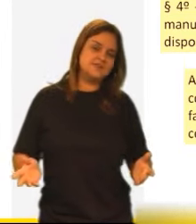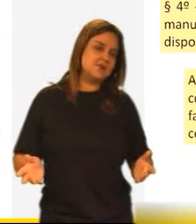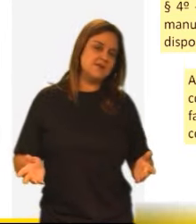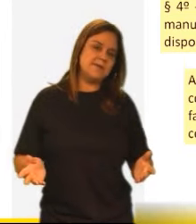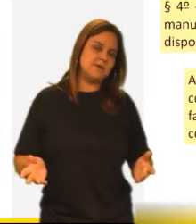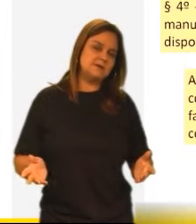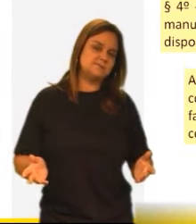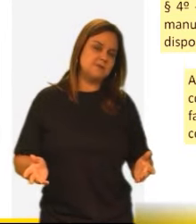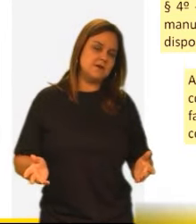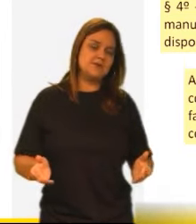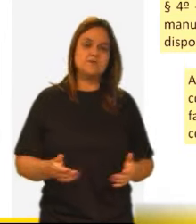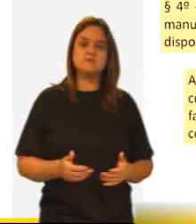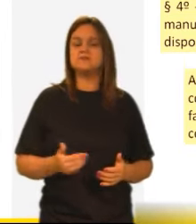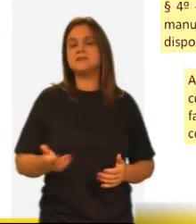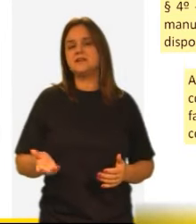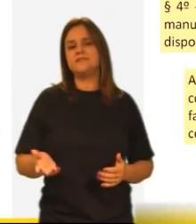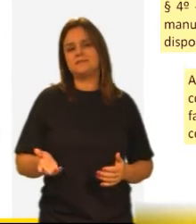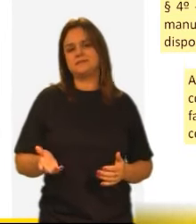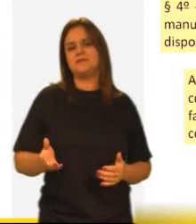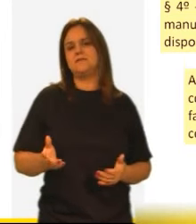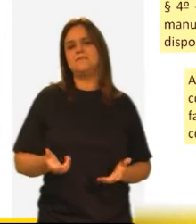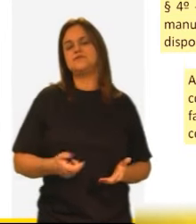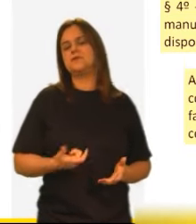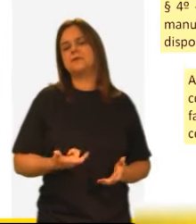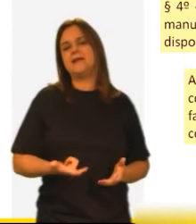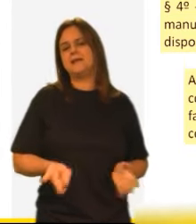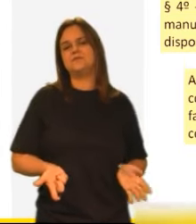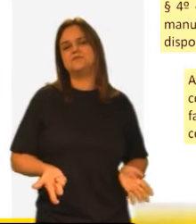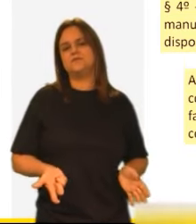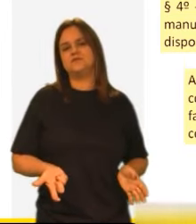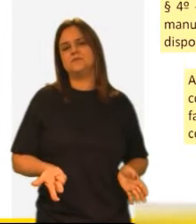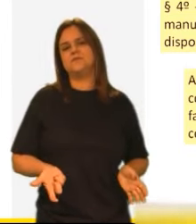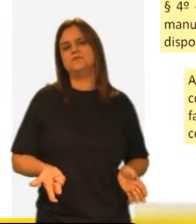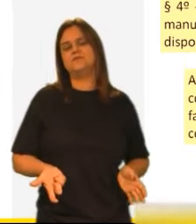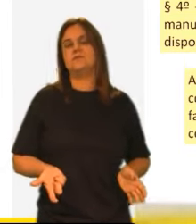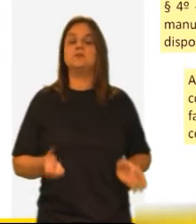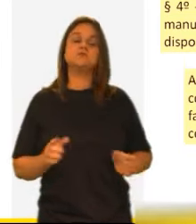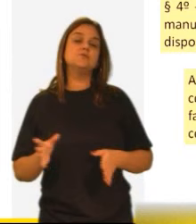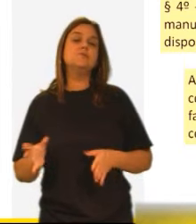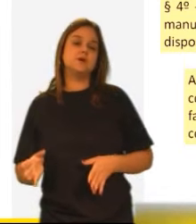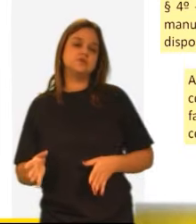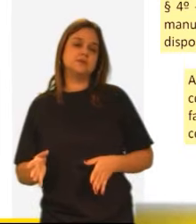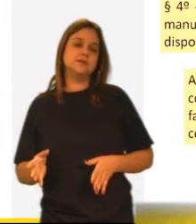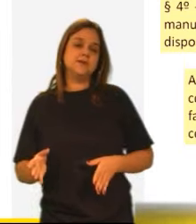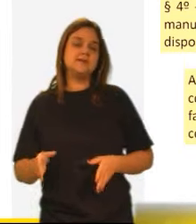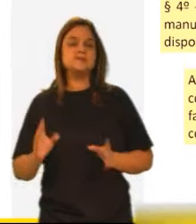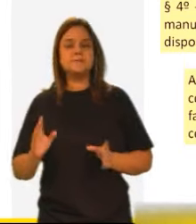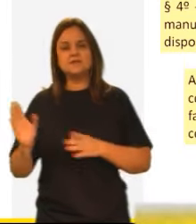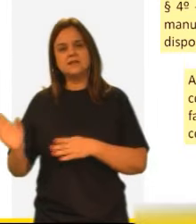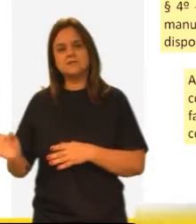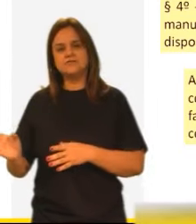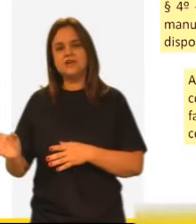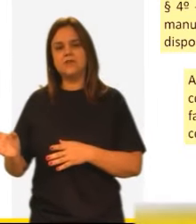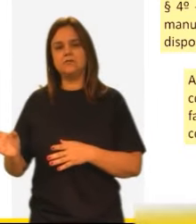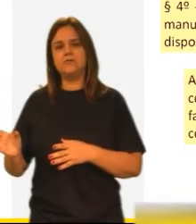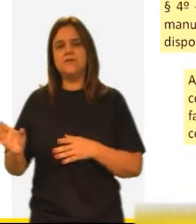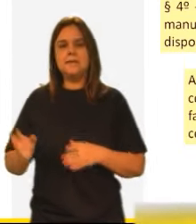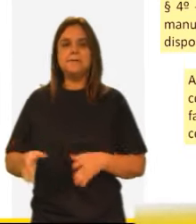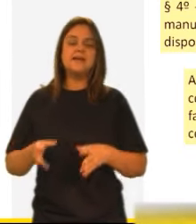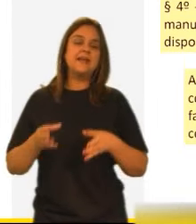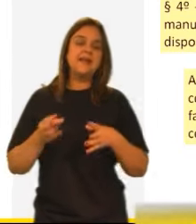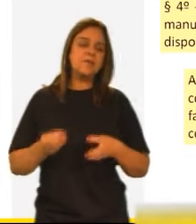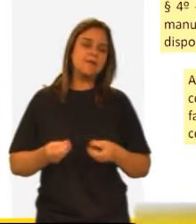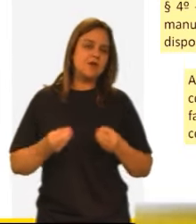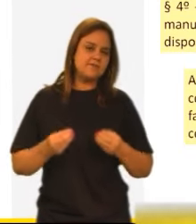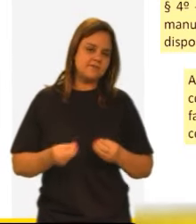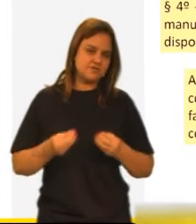A base de cálculo é a mesma. A única coisa que eu estaria fazendo é majorando a alíquota de 20 para 25. Isso não pode. Isso é majoração de alíquota.